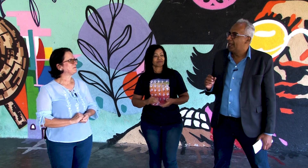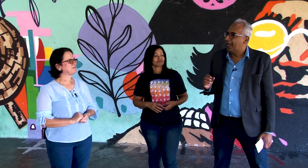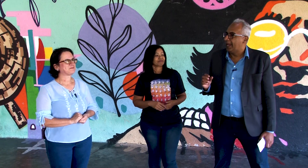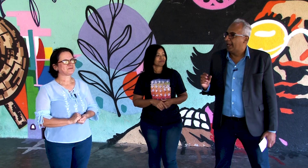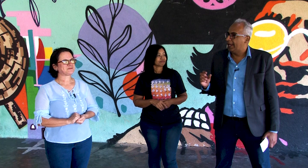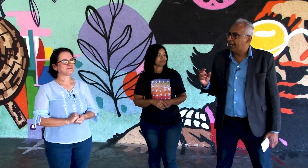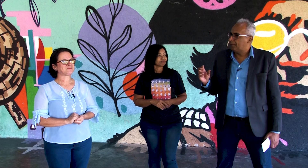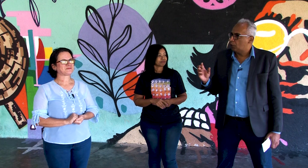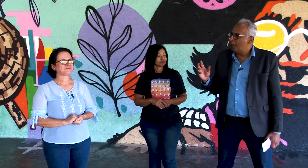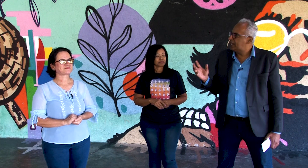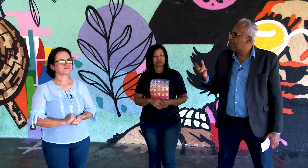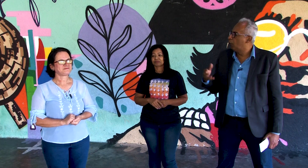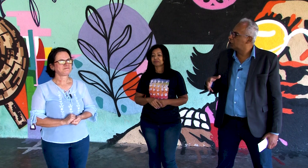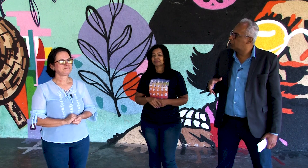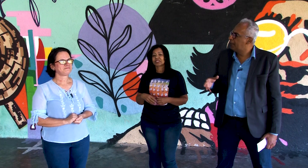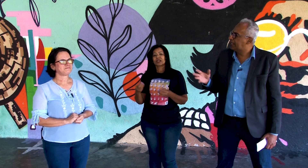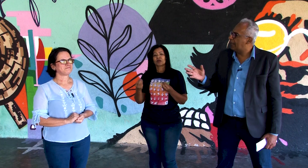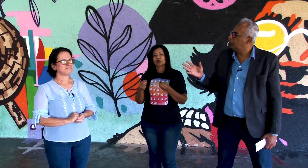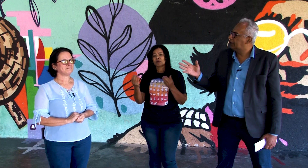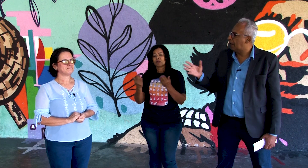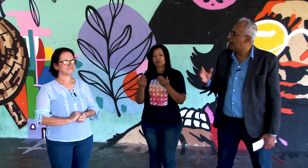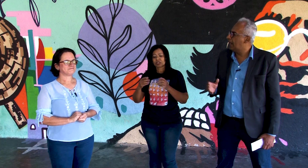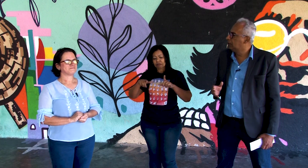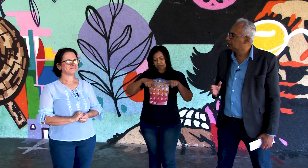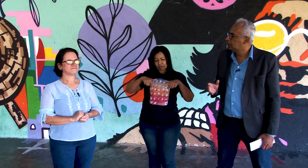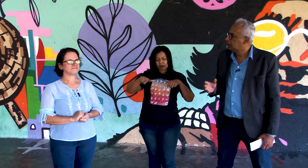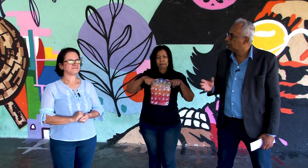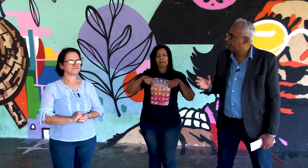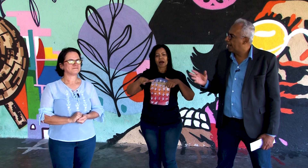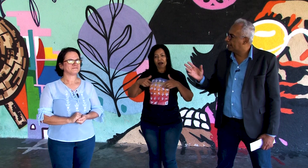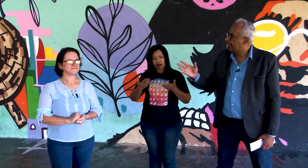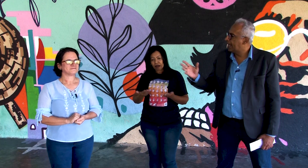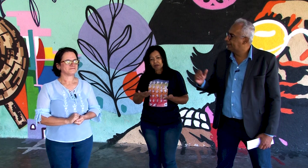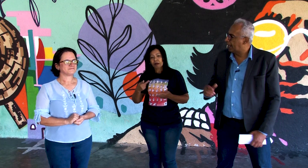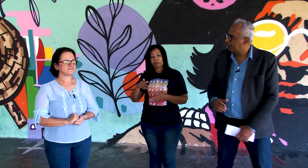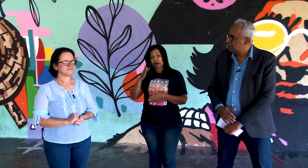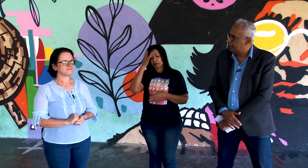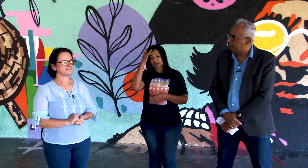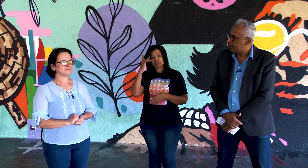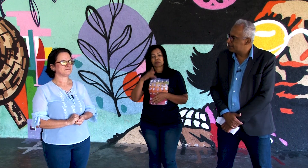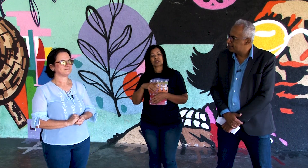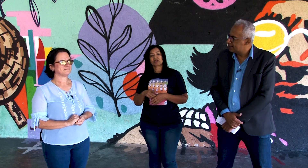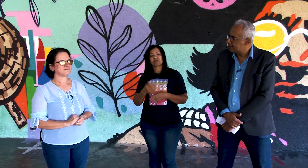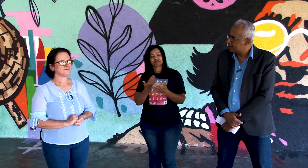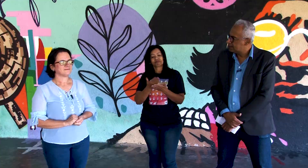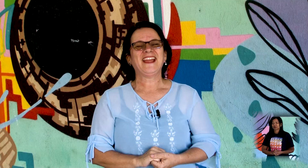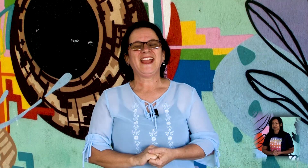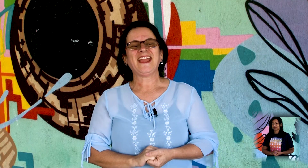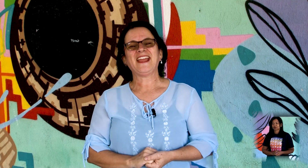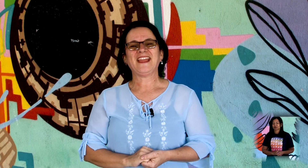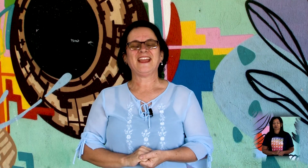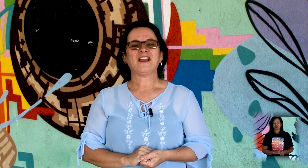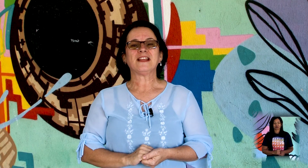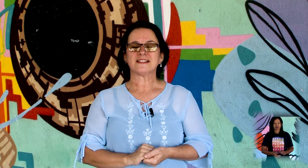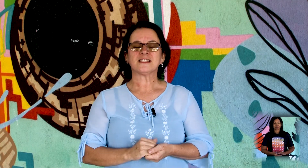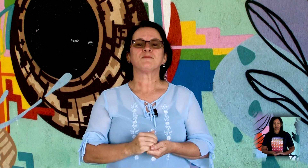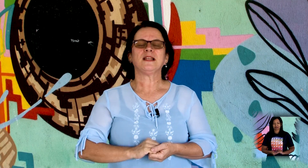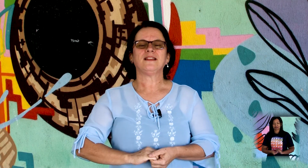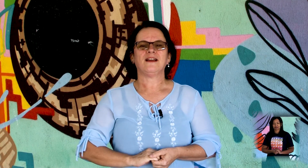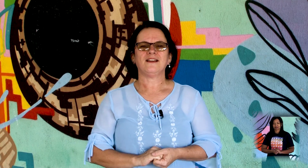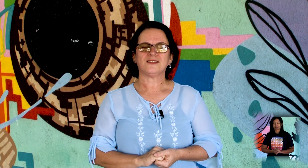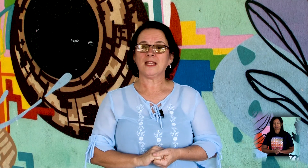seguinte, como é que é hoje o mercado de trabalho para quem é intérprete de Libras?